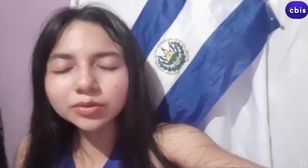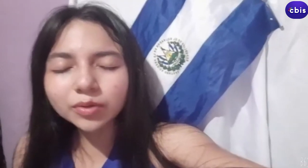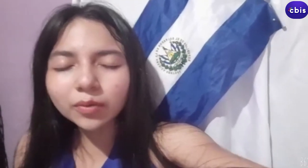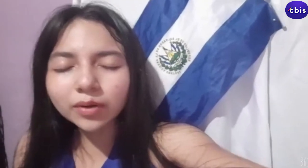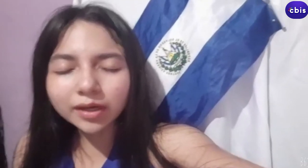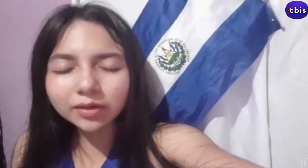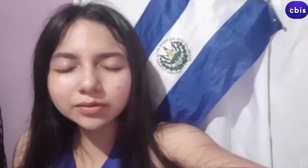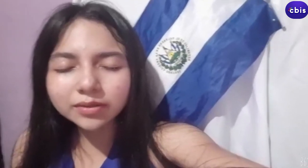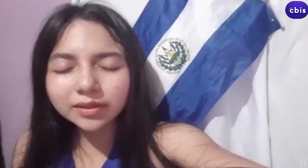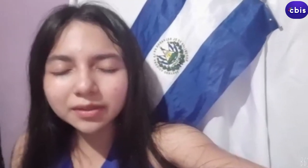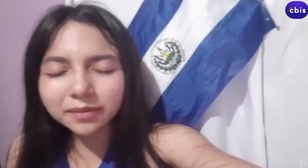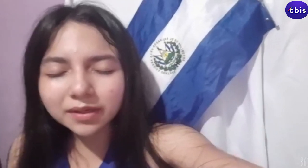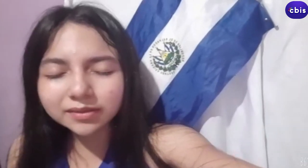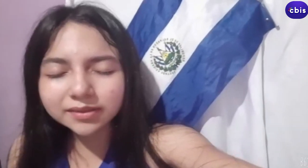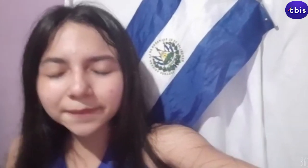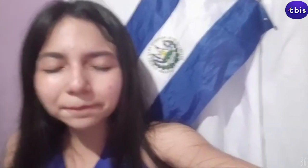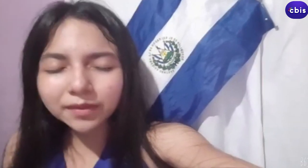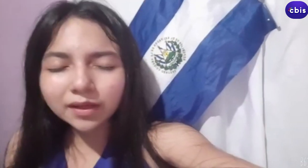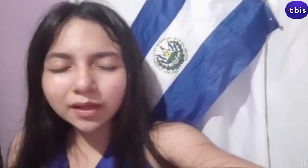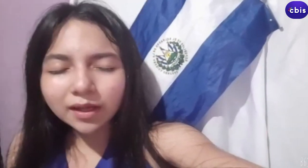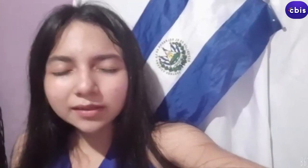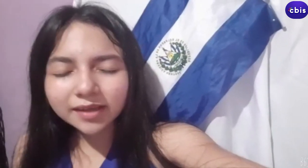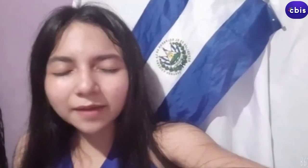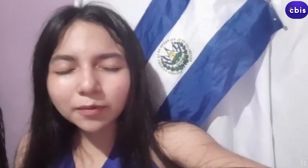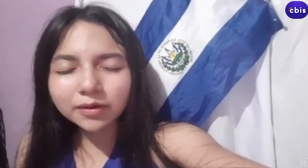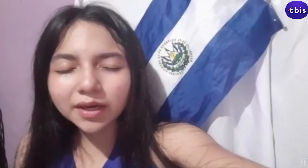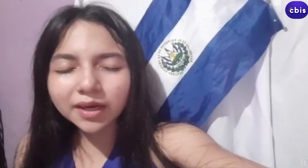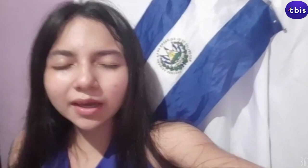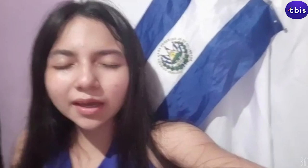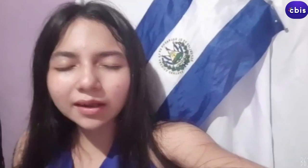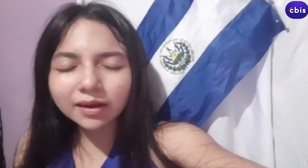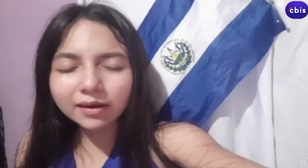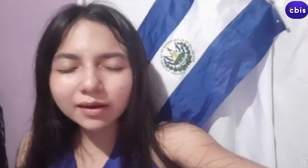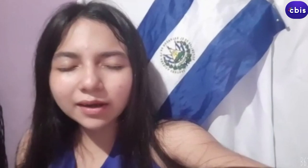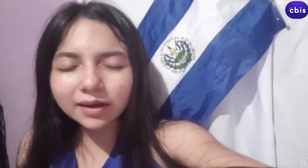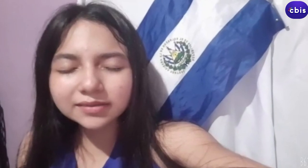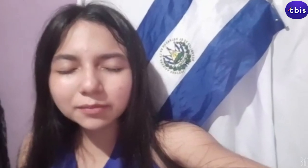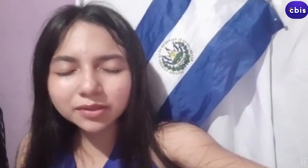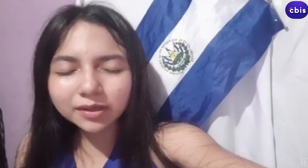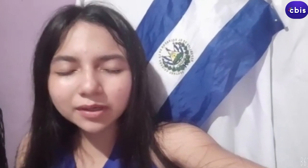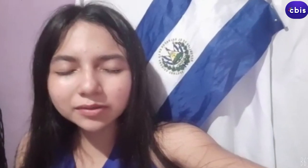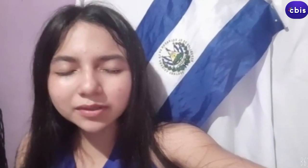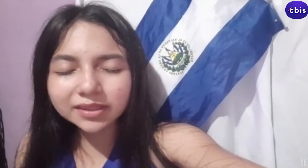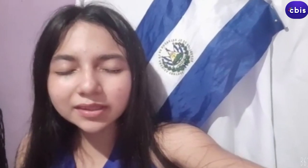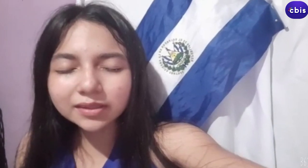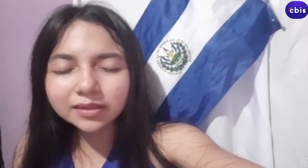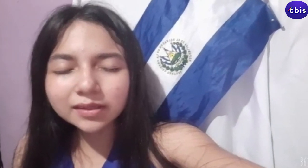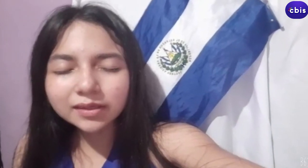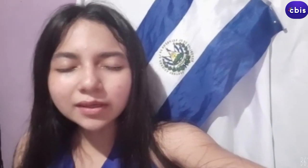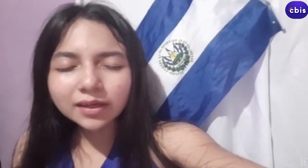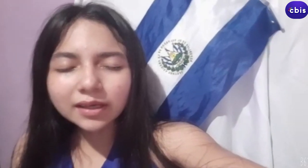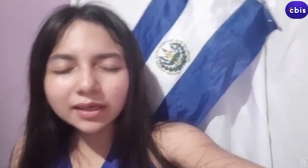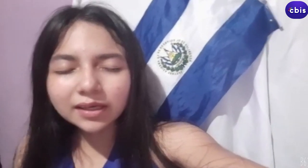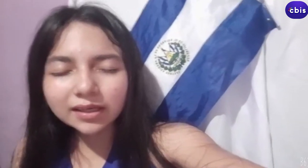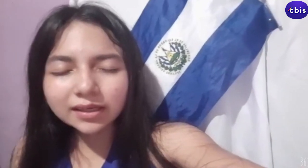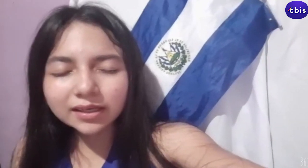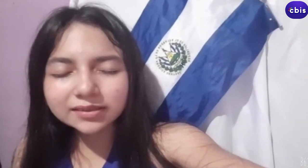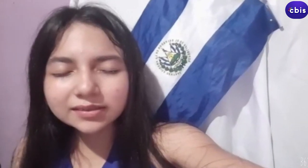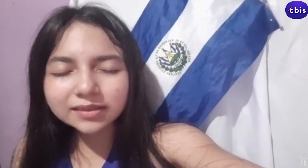colegio CBS. Sabemos que estamos honrándote a ti y necesitamos más de